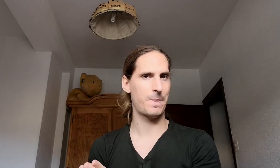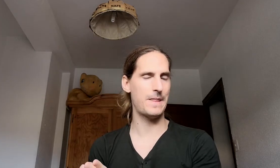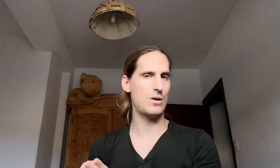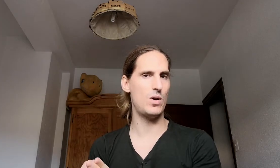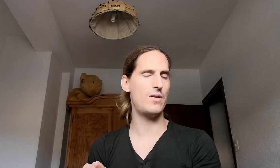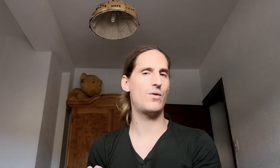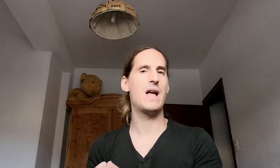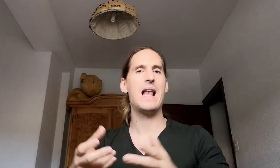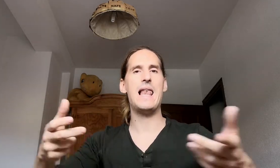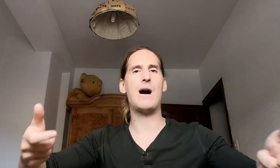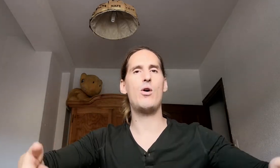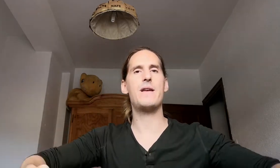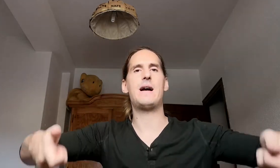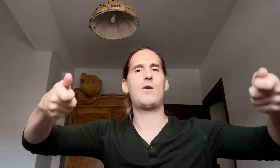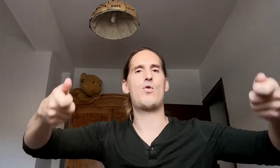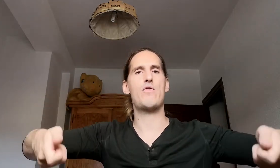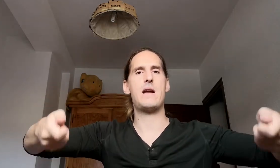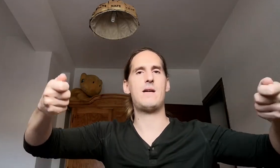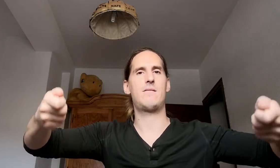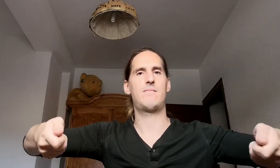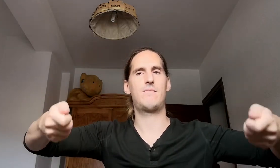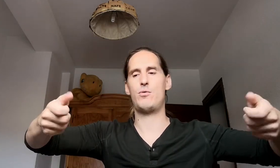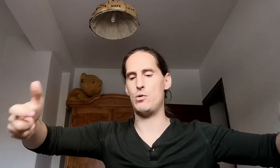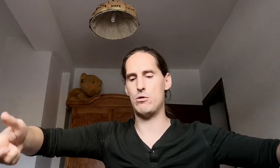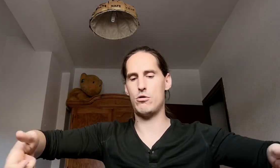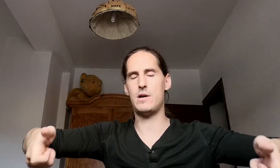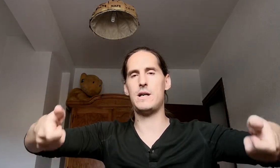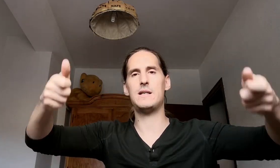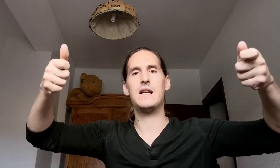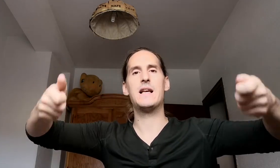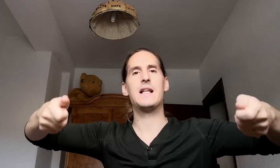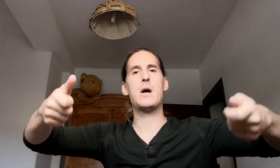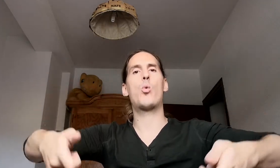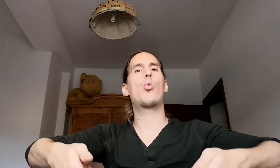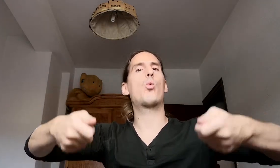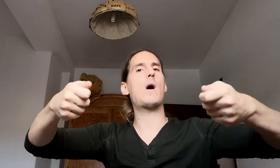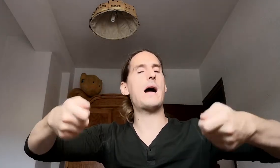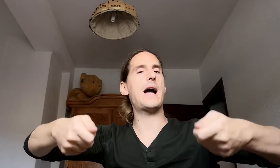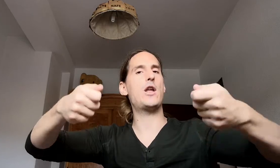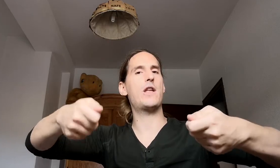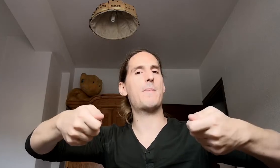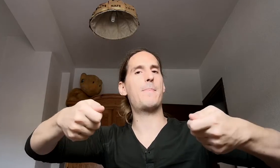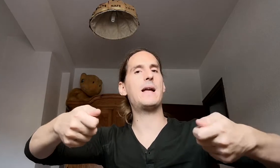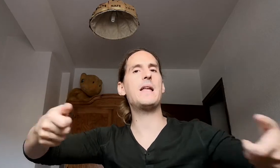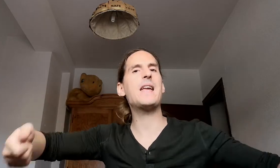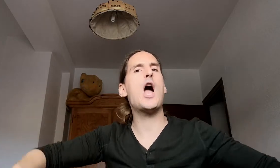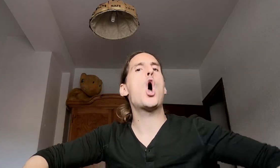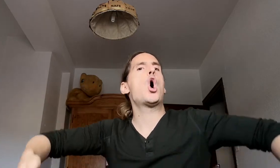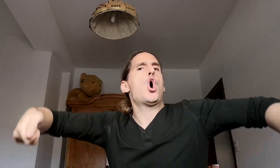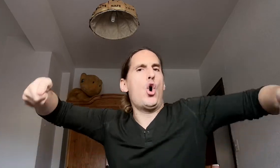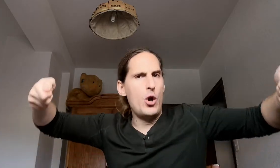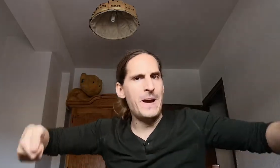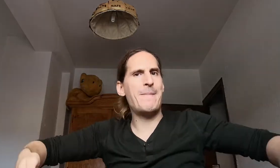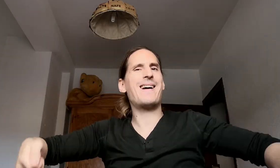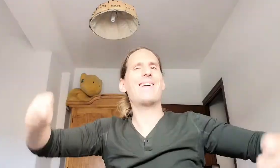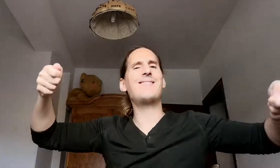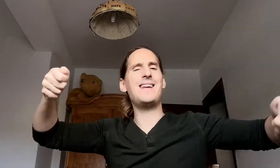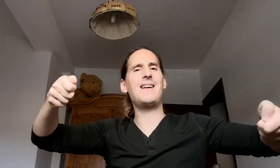¿De acuerdo? La olla. Olla. Pues los coges. Hay ollas más pequeñas. Ollas más grandes.